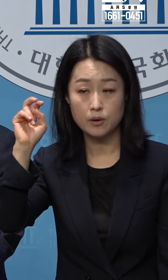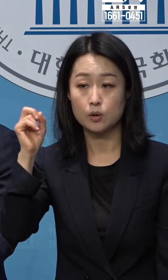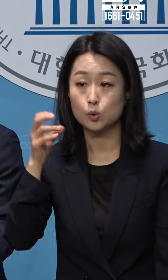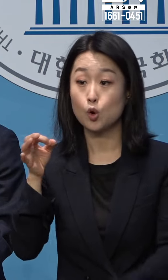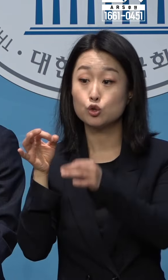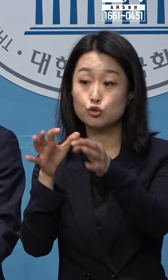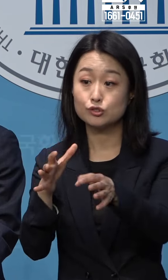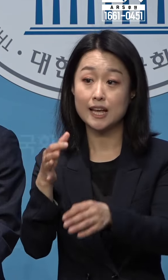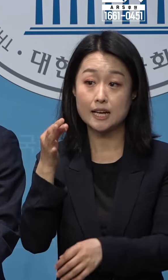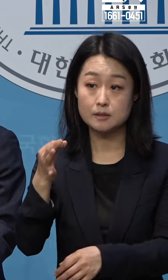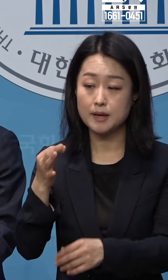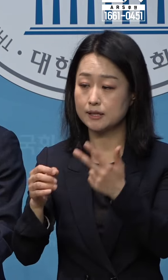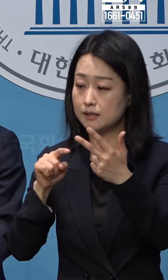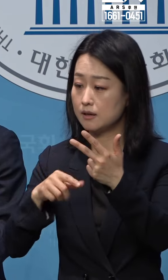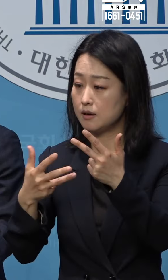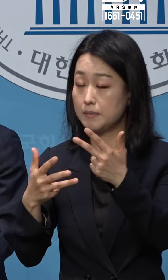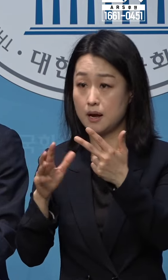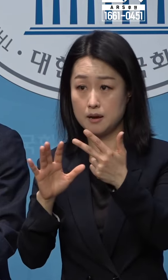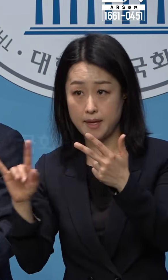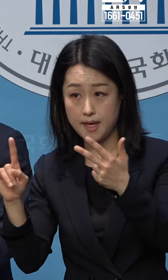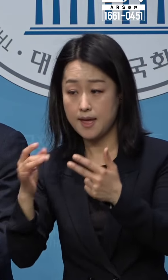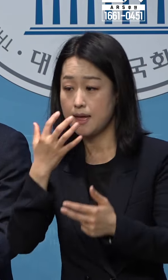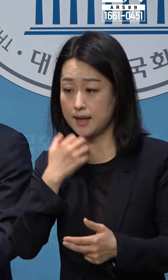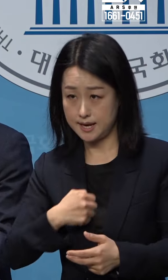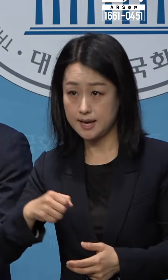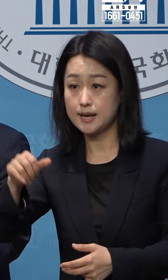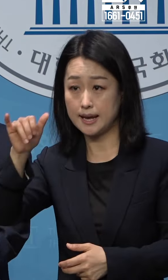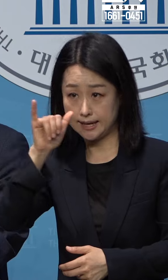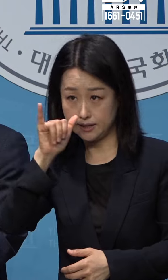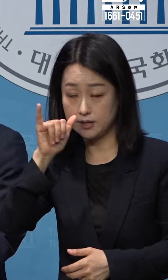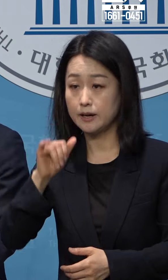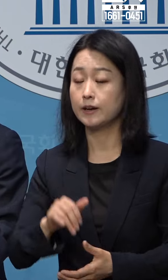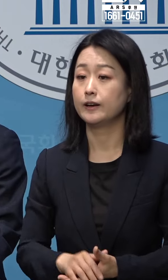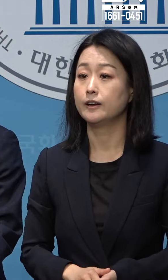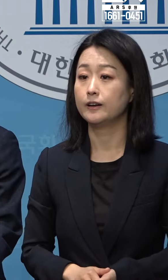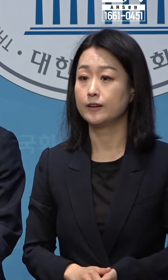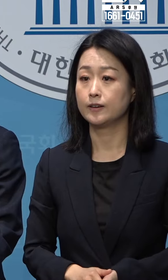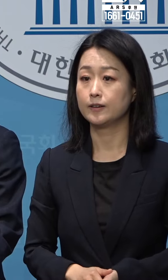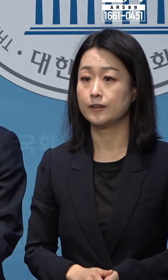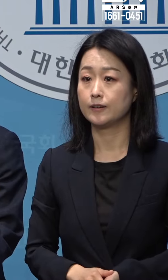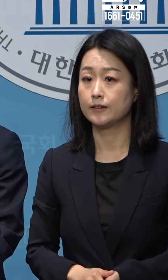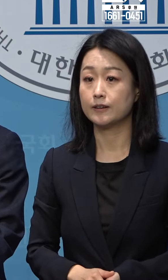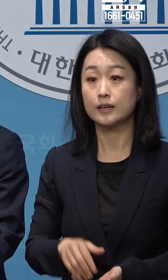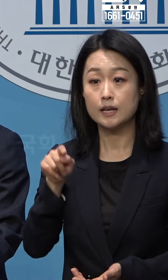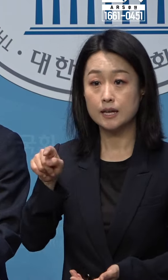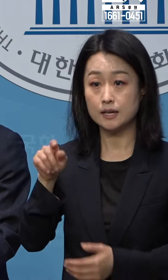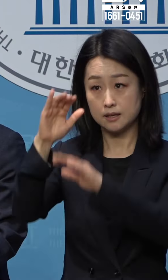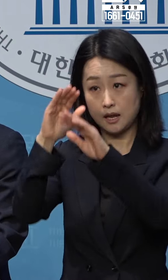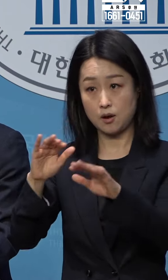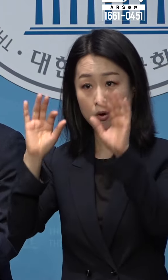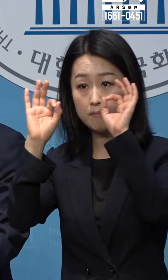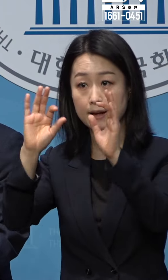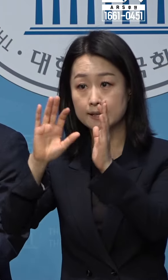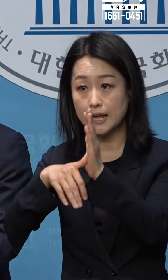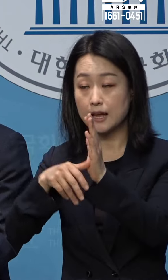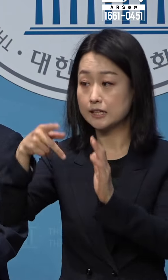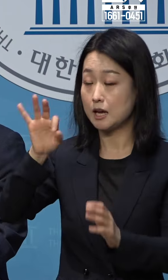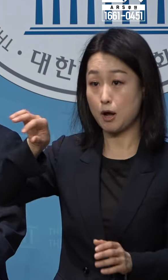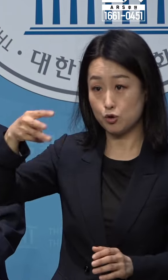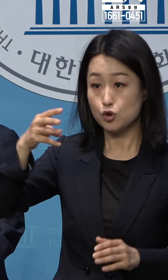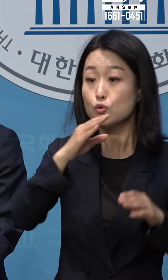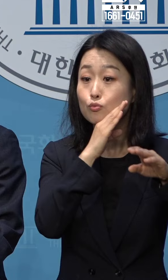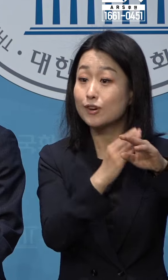투자에 약 7.8배 이익을 얻었다고 언론이 보도한 바 있습니다이 보도만 보더라도 쌍방울의